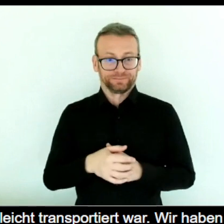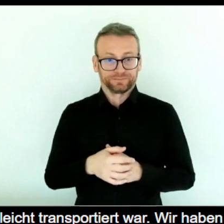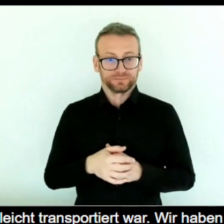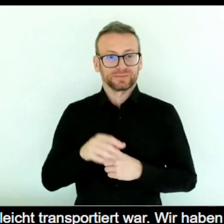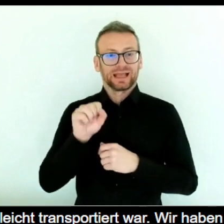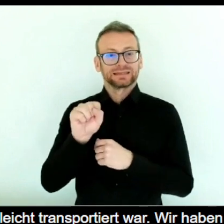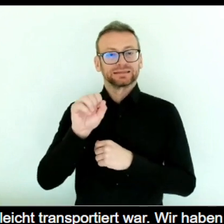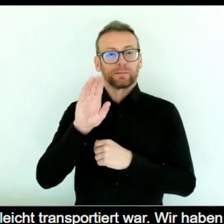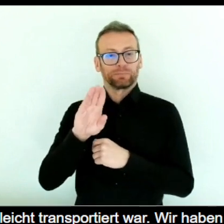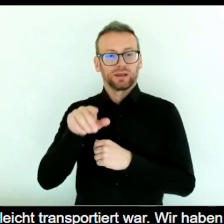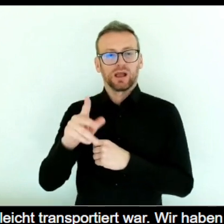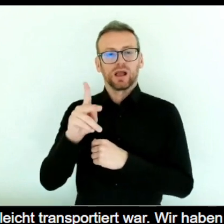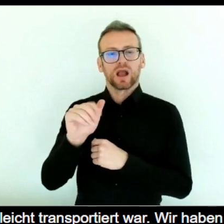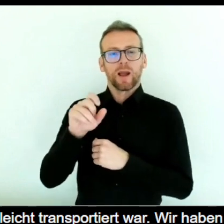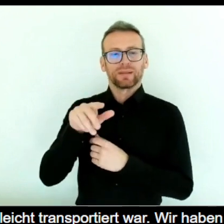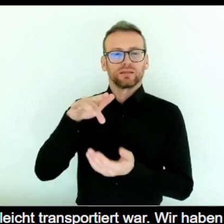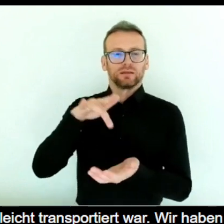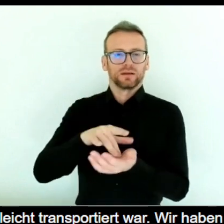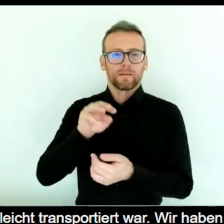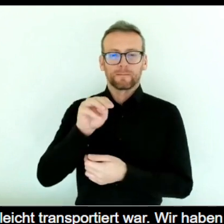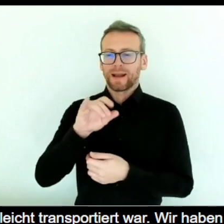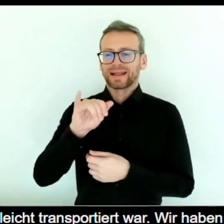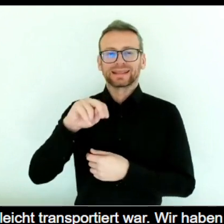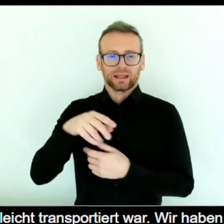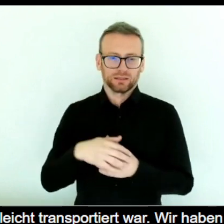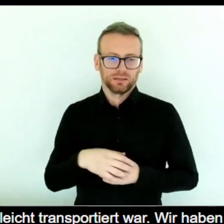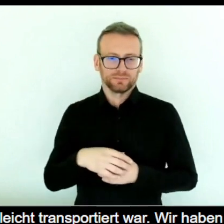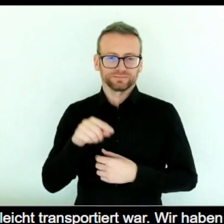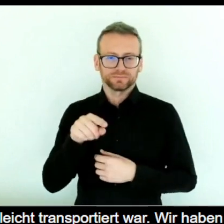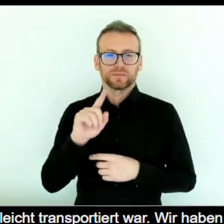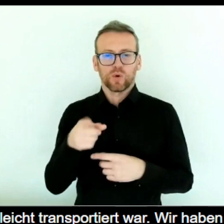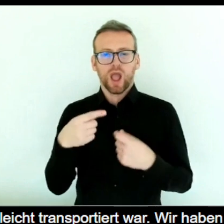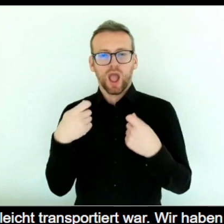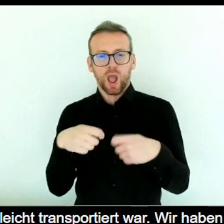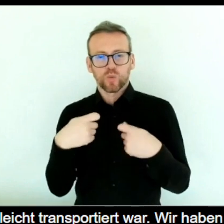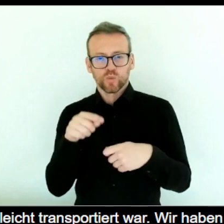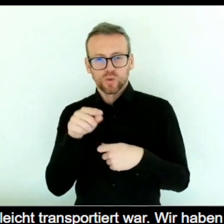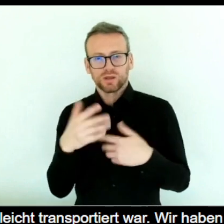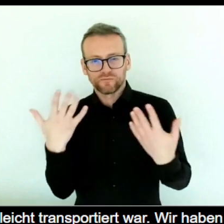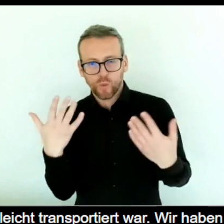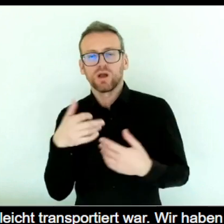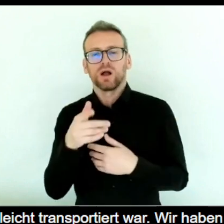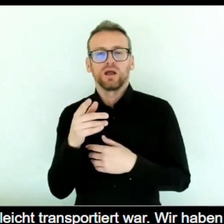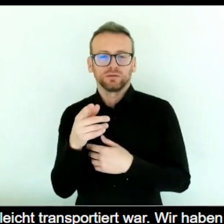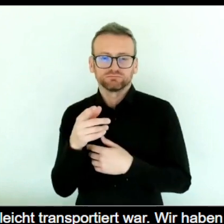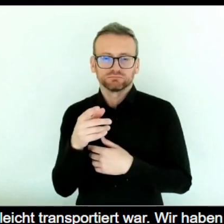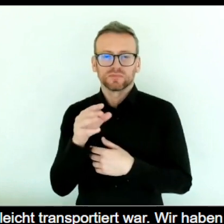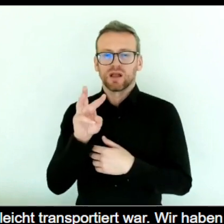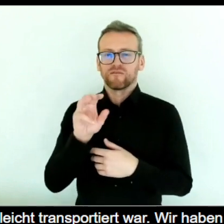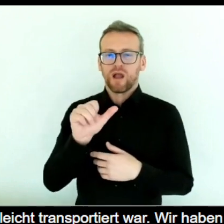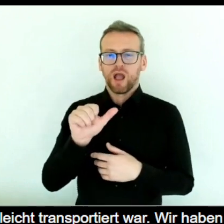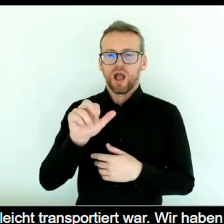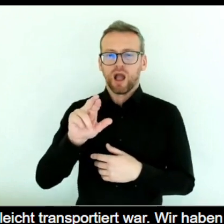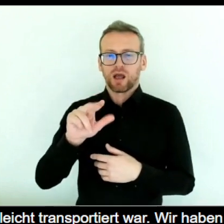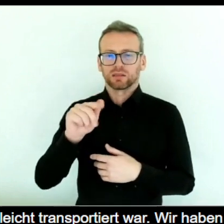Also Sie sehen eine Vielzahl von Großprojekten, wo viele wichtige industrielle Player jetzt draufgehen, geben hierzu knapp